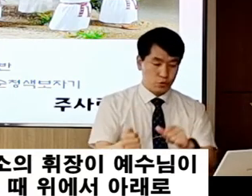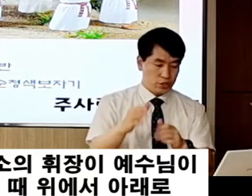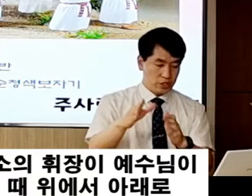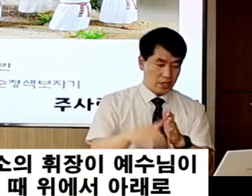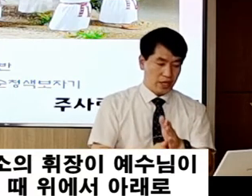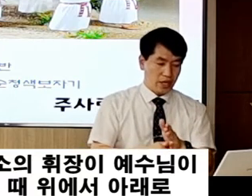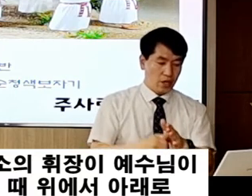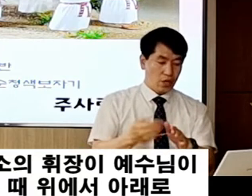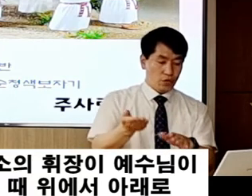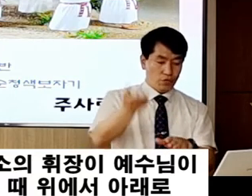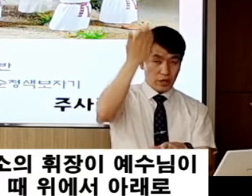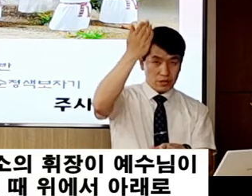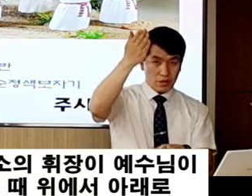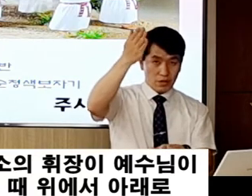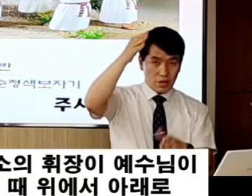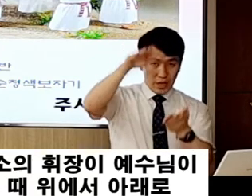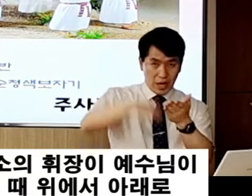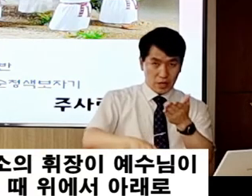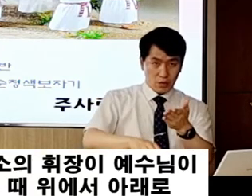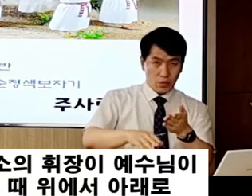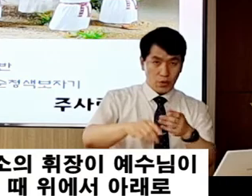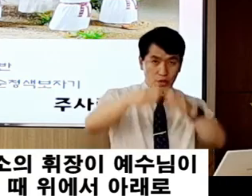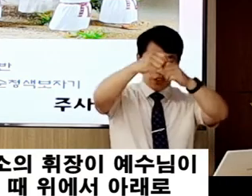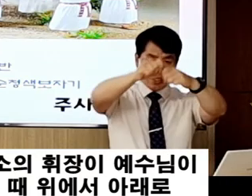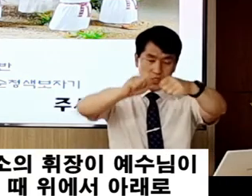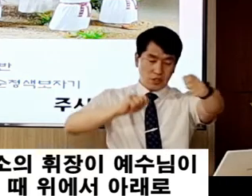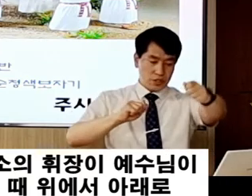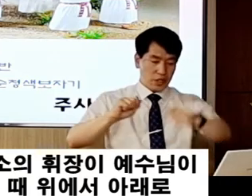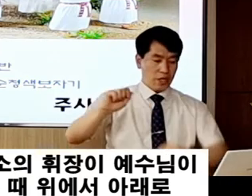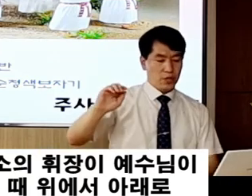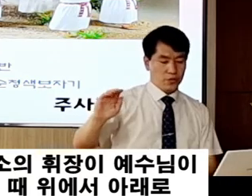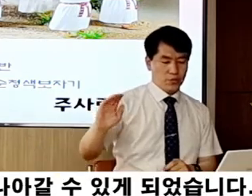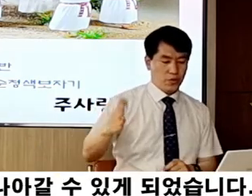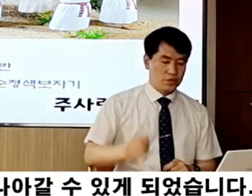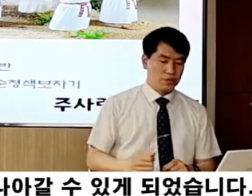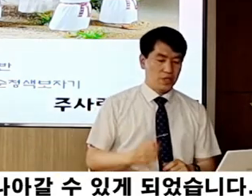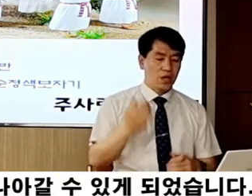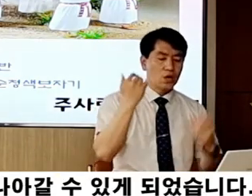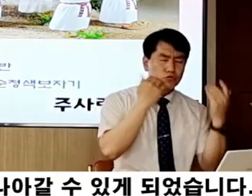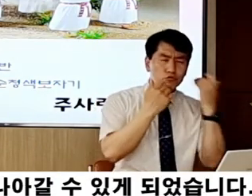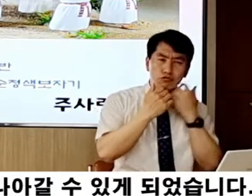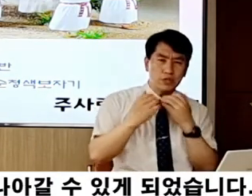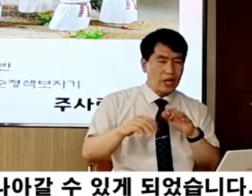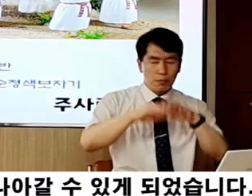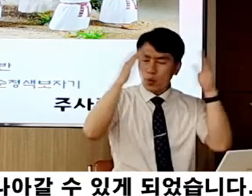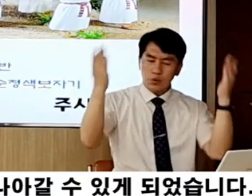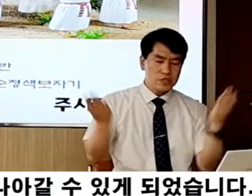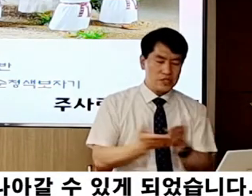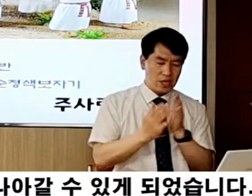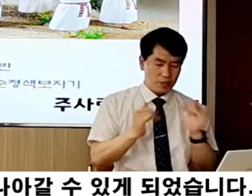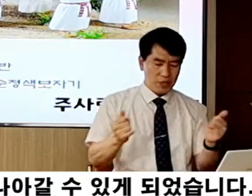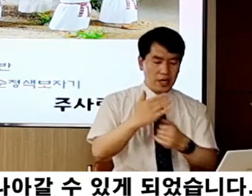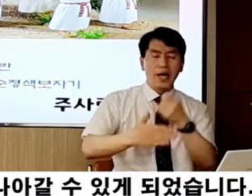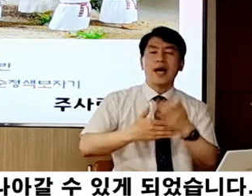죽으실 때에 위에서 아래로 찢어지게 되었습니다. 누구나 모든 사람이